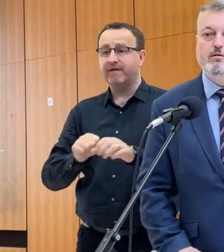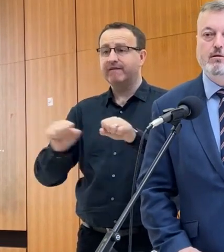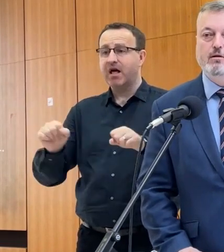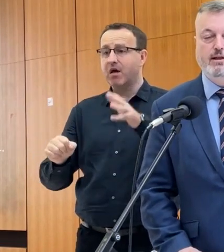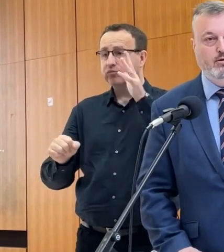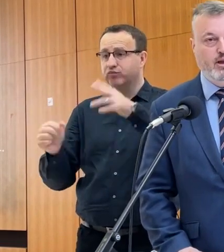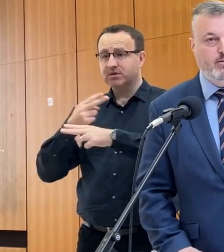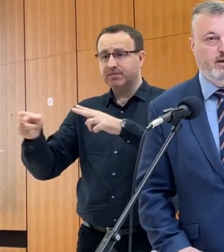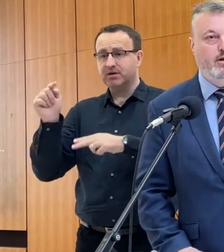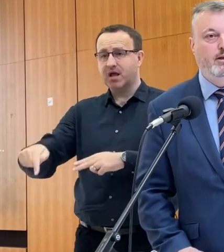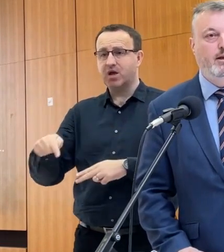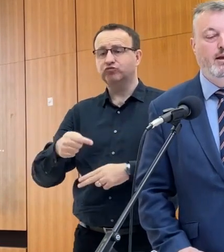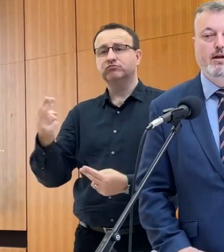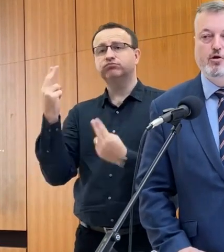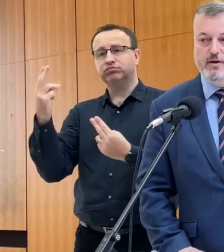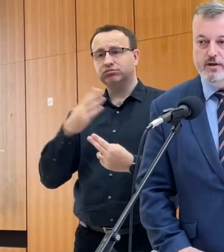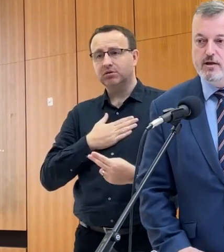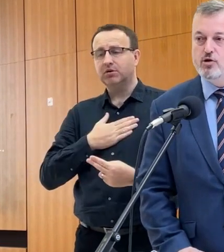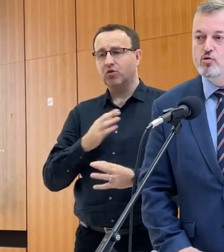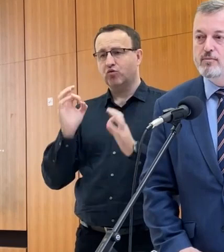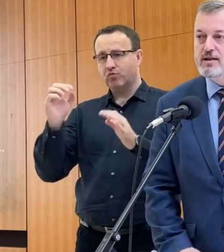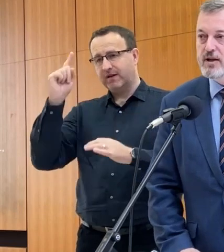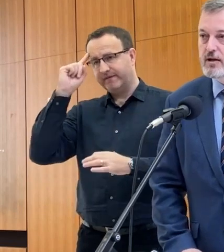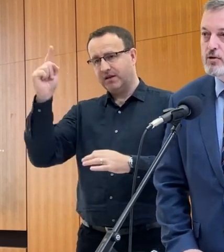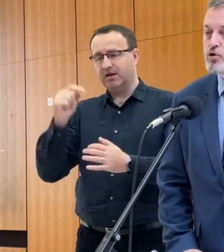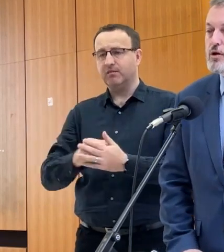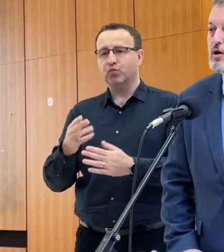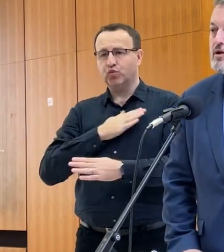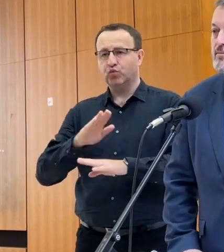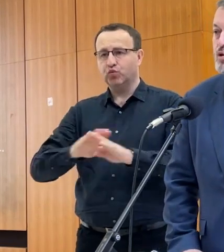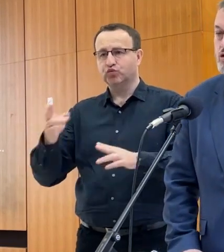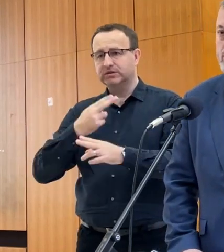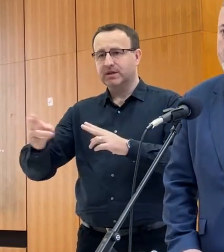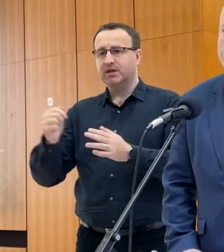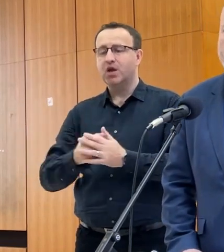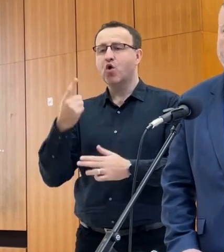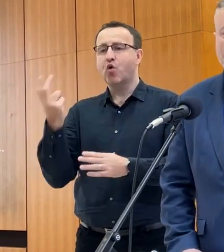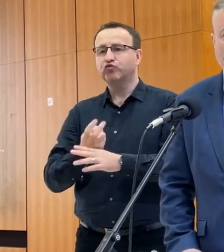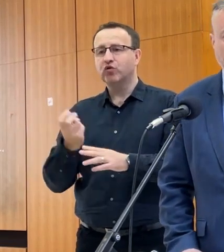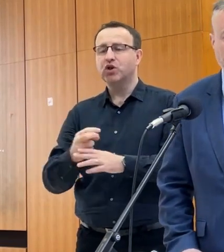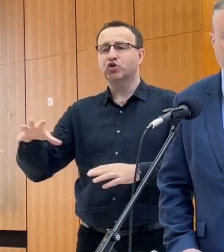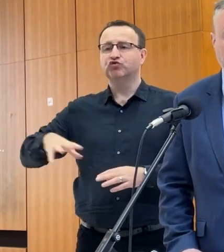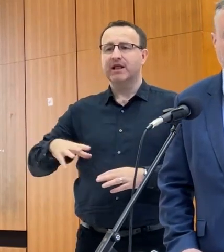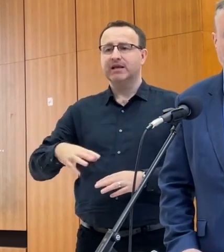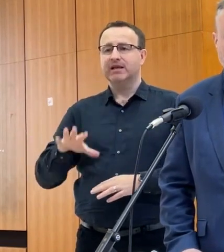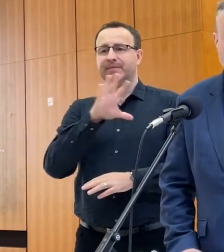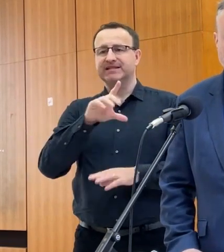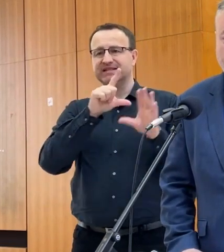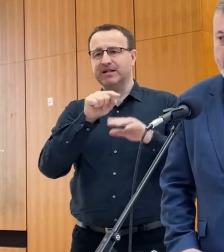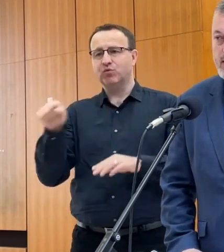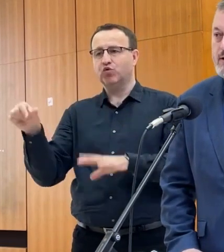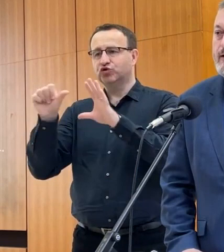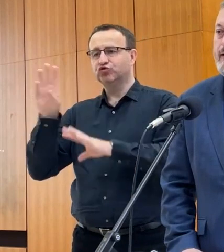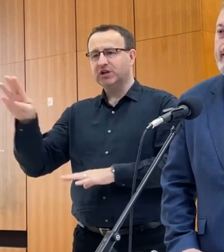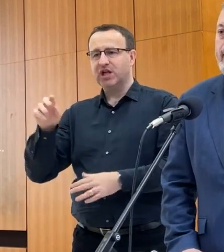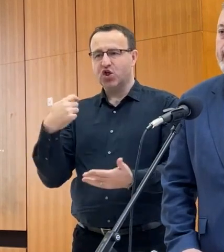plniť tieto naše priority, dobre viete, že už sme splnili to, že sme odškodnili ženy ročníkov 57 a